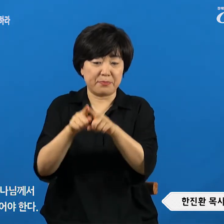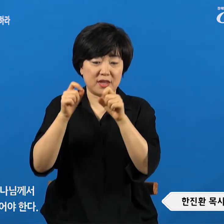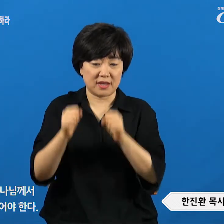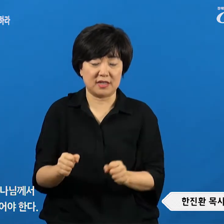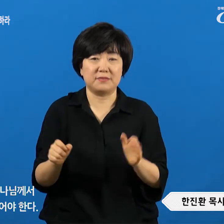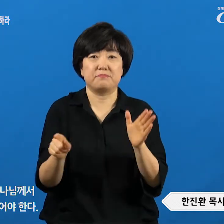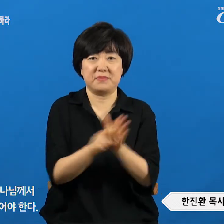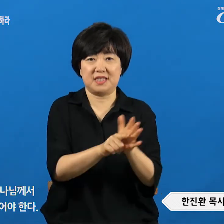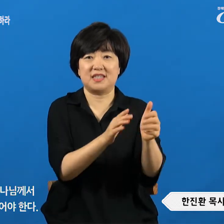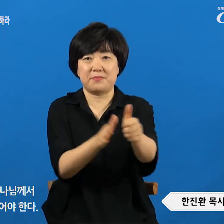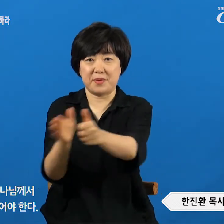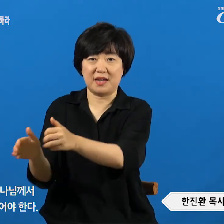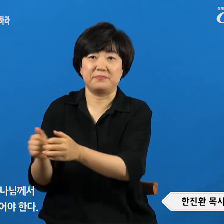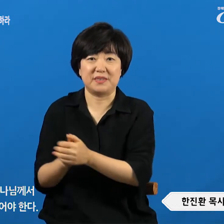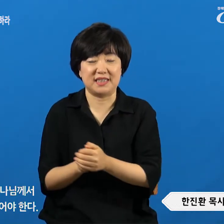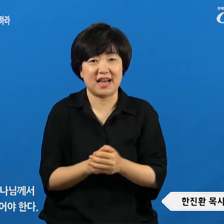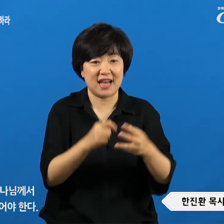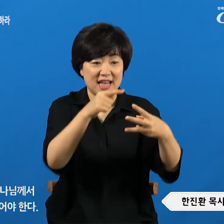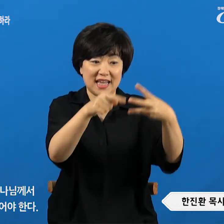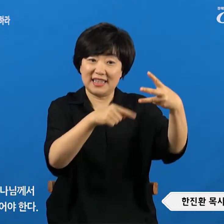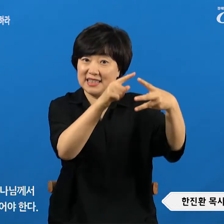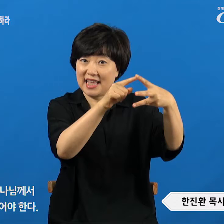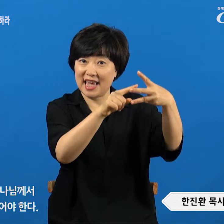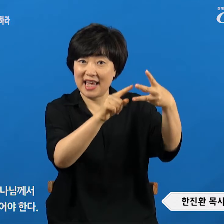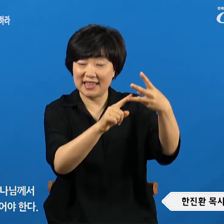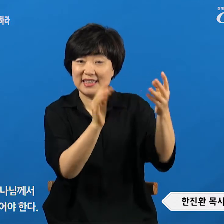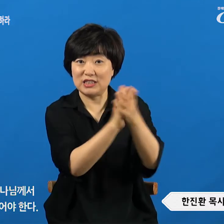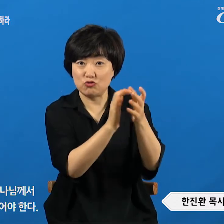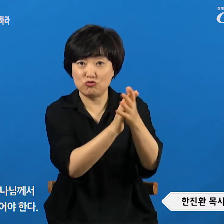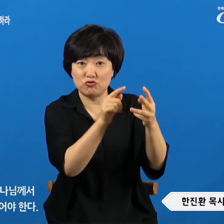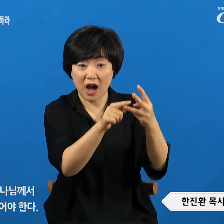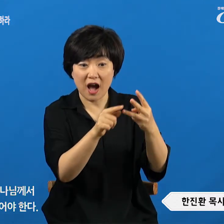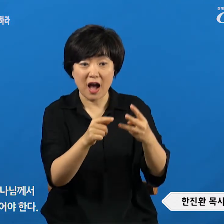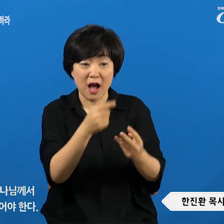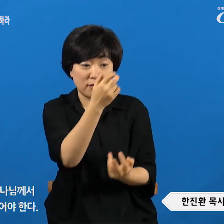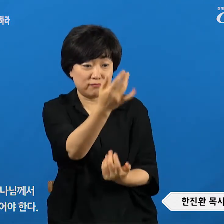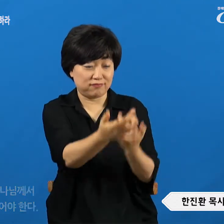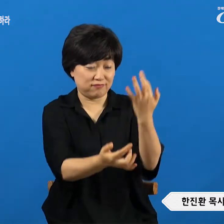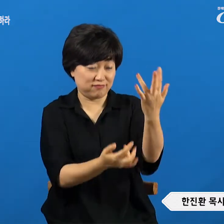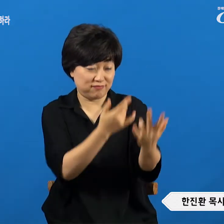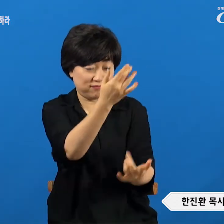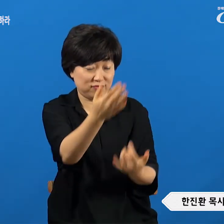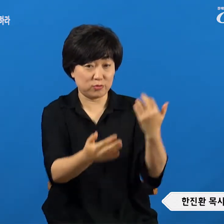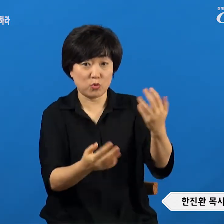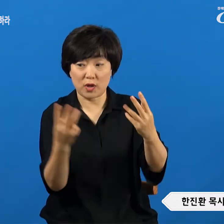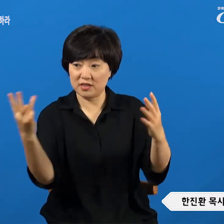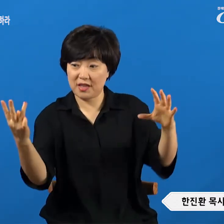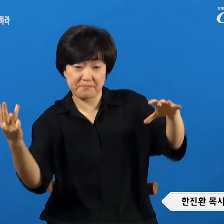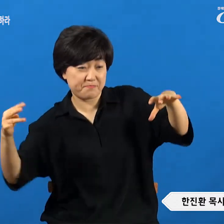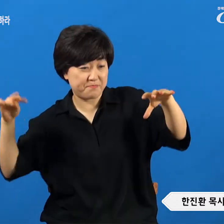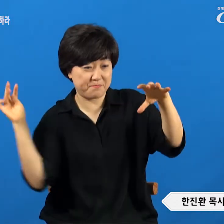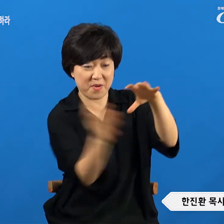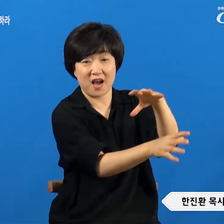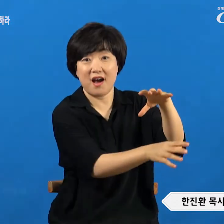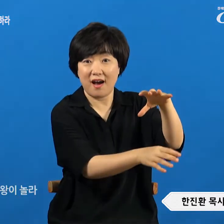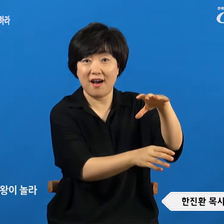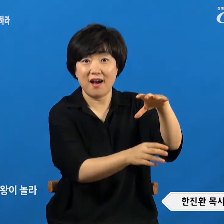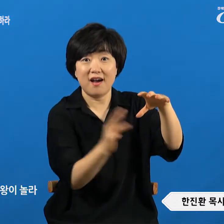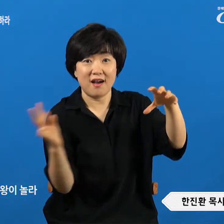사드락 메삭 아벳노고가 풀무불에 던져졌는데 놀라운 일이 일어났습니다. 24절부터